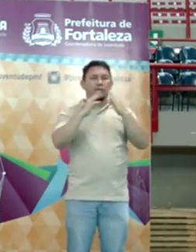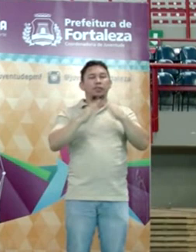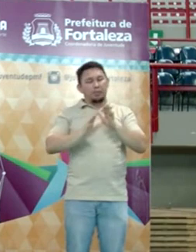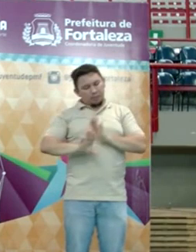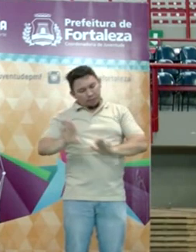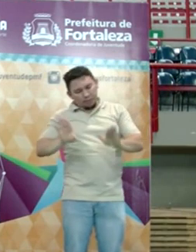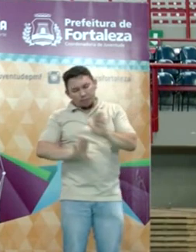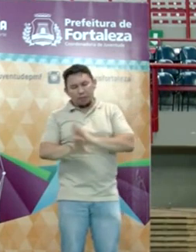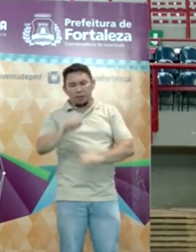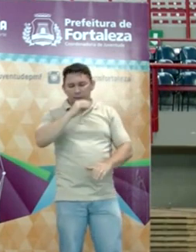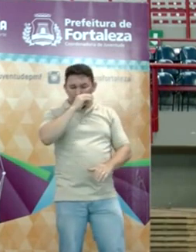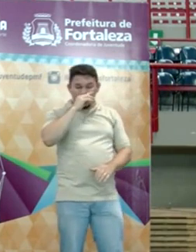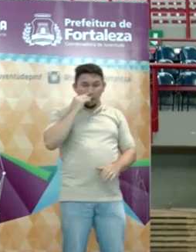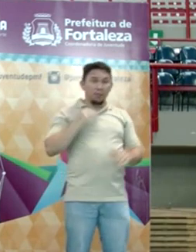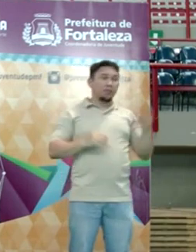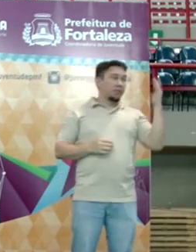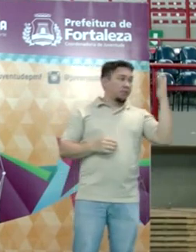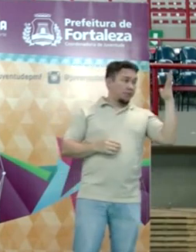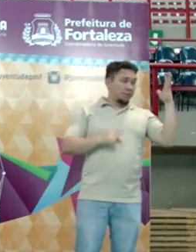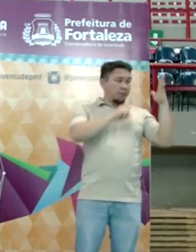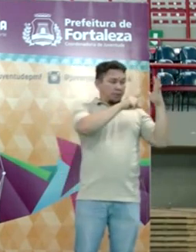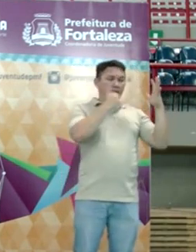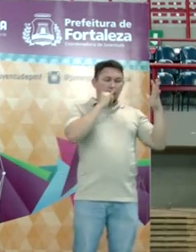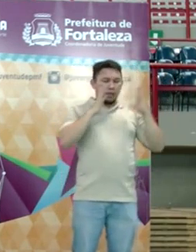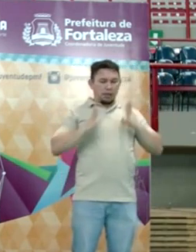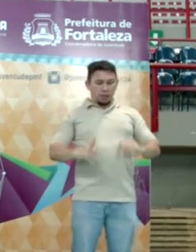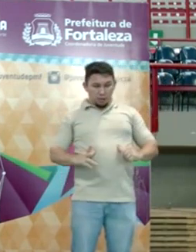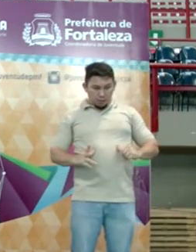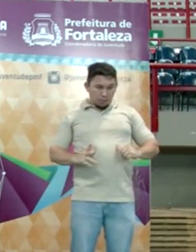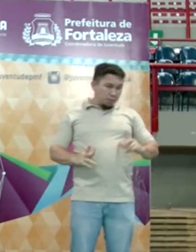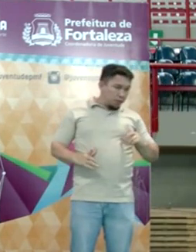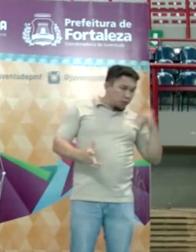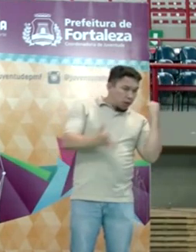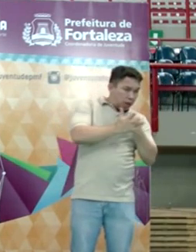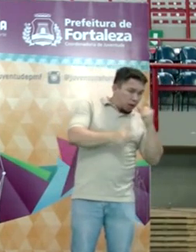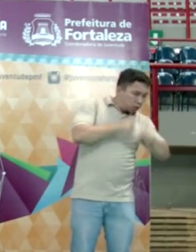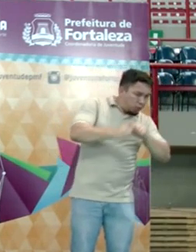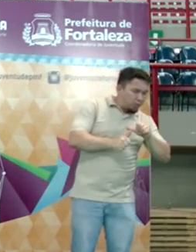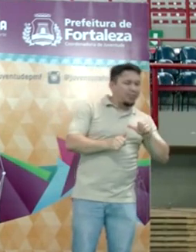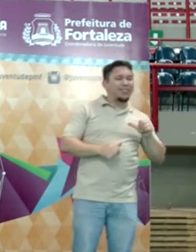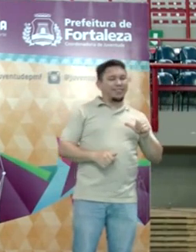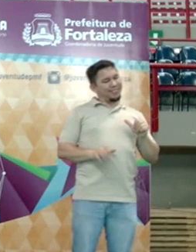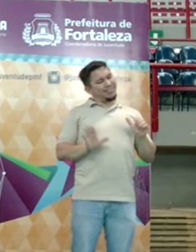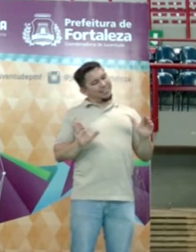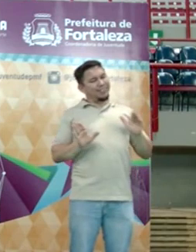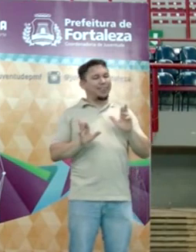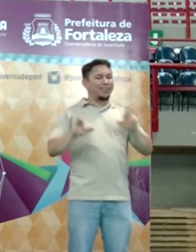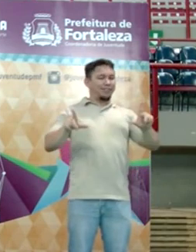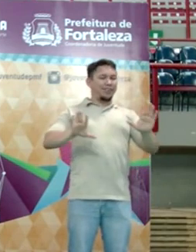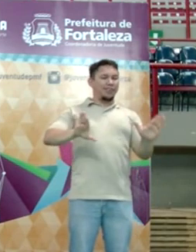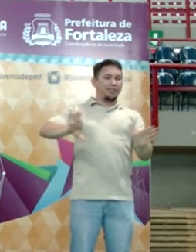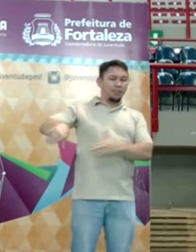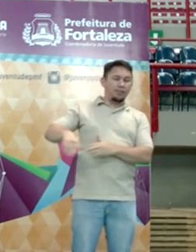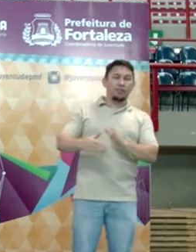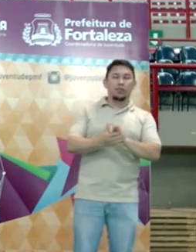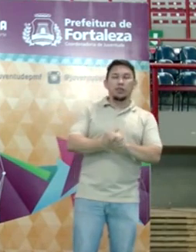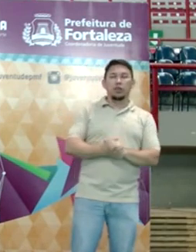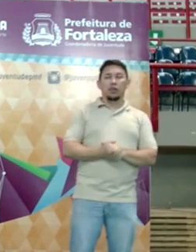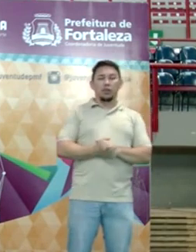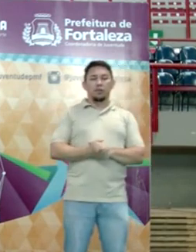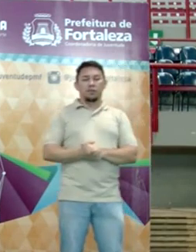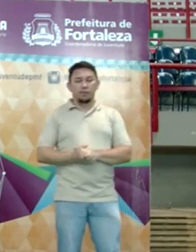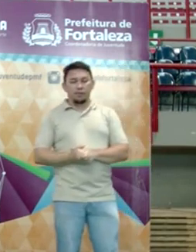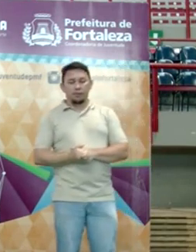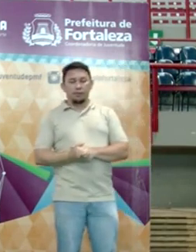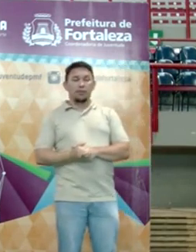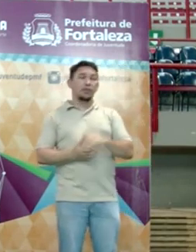tenham cuidado. Energia limpa, energia renovável não quer dizer não impactante, tá certo? Galera,